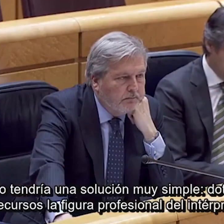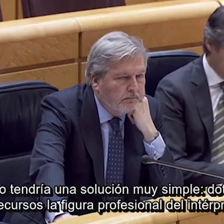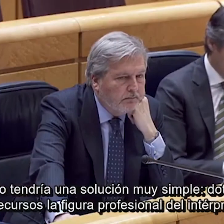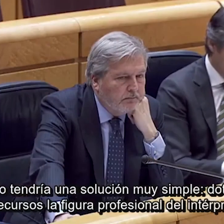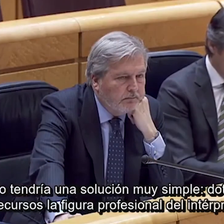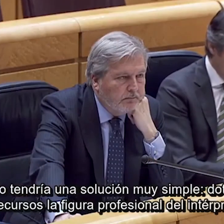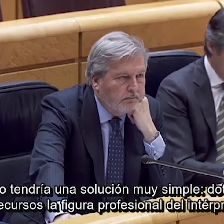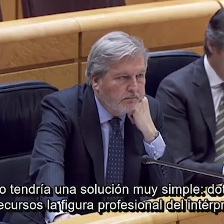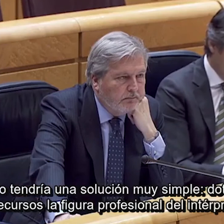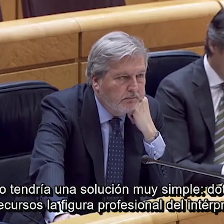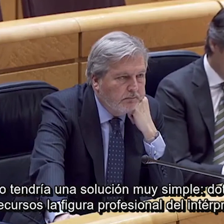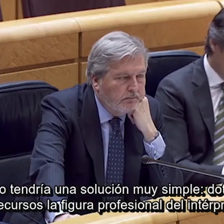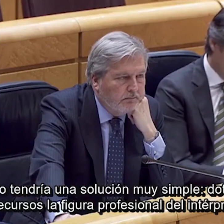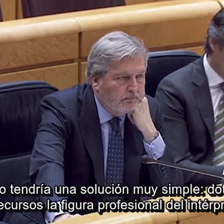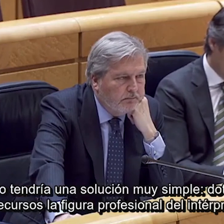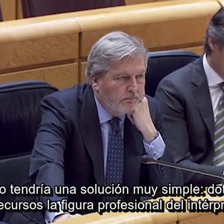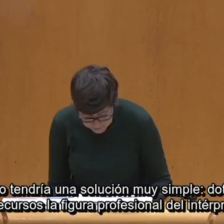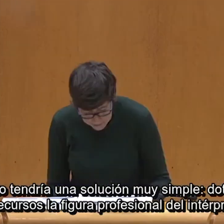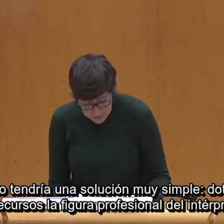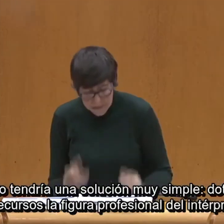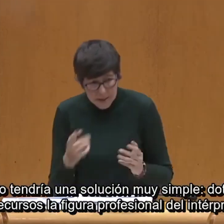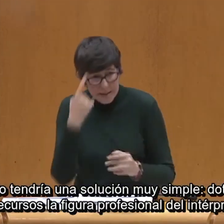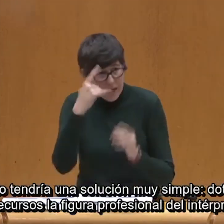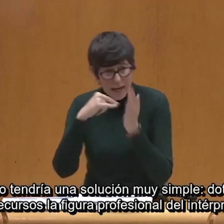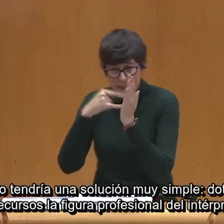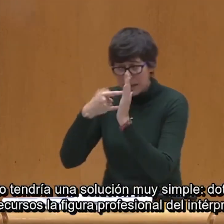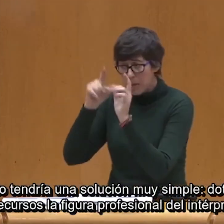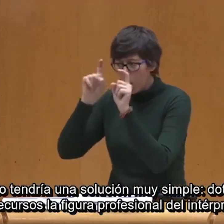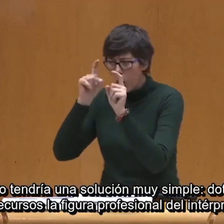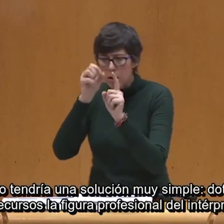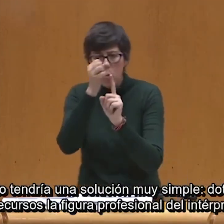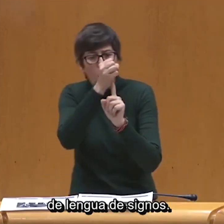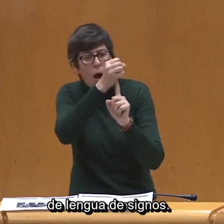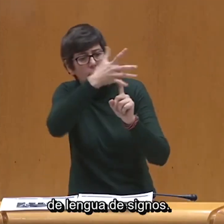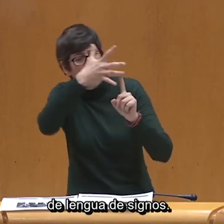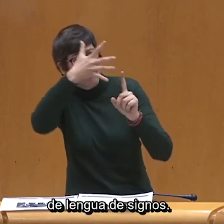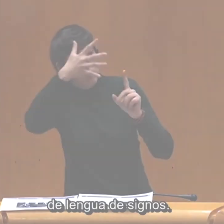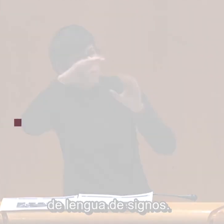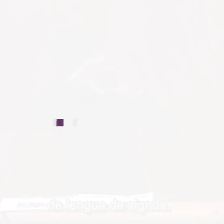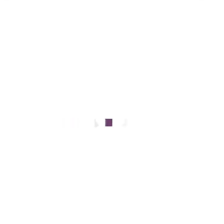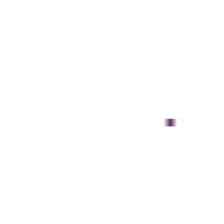una solución muy simple, dotar de recursos la figura profesional del intérprete de lengua de signos. Gracias por